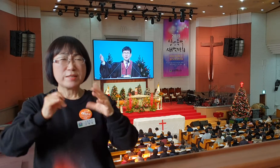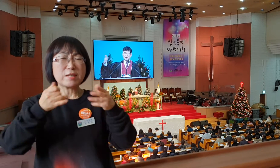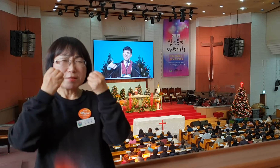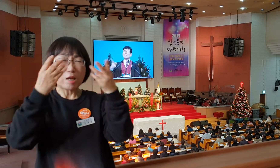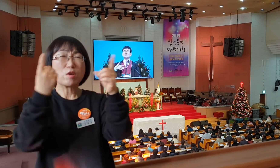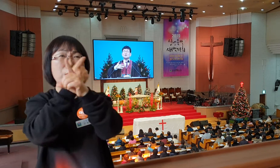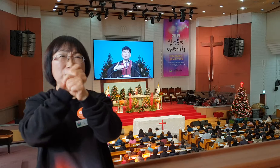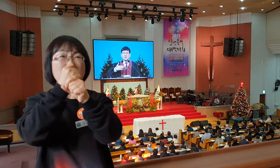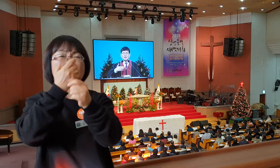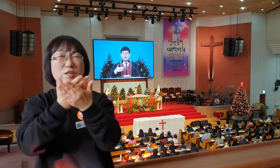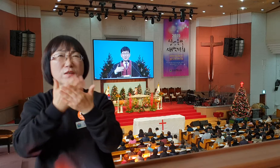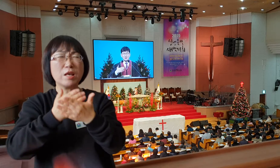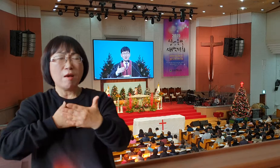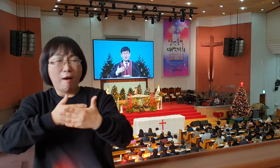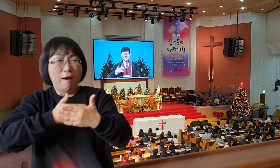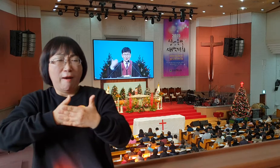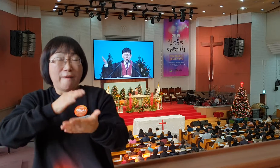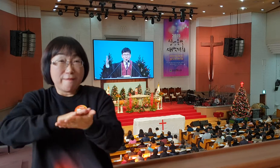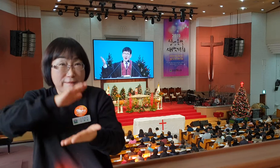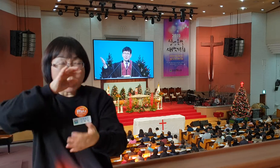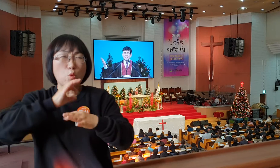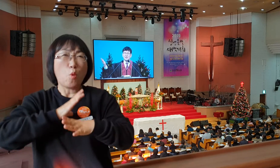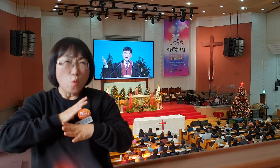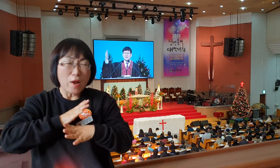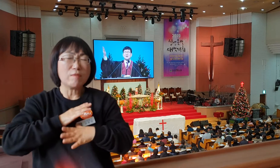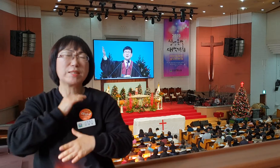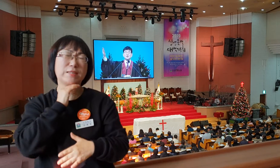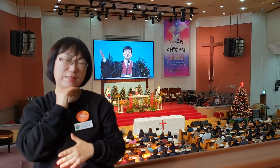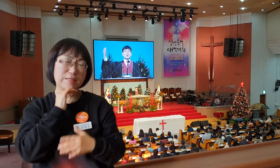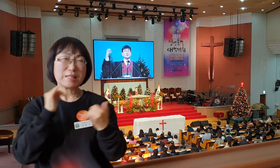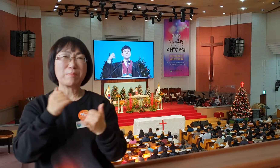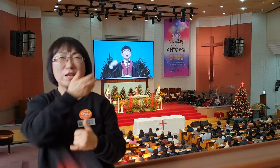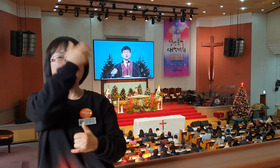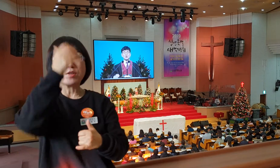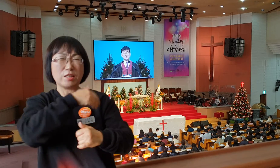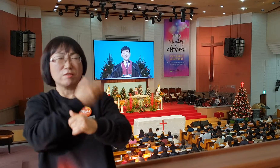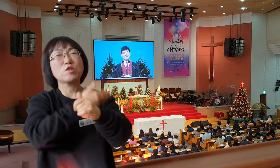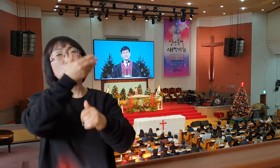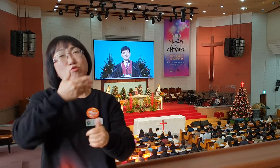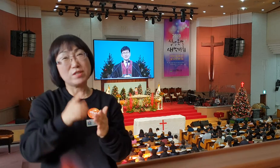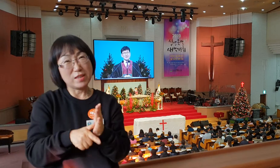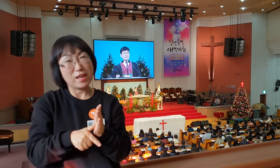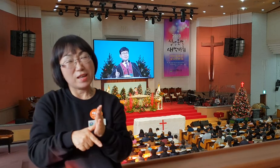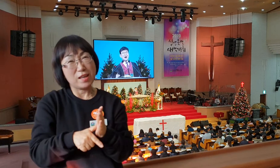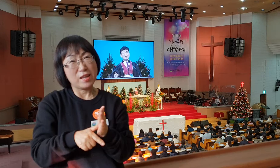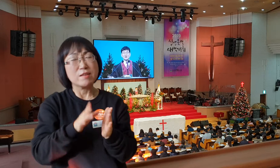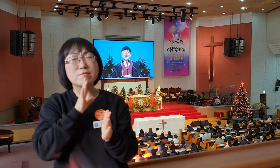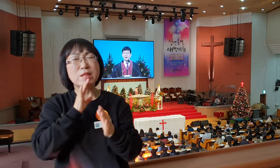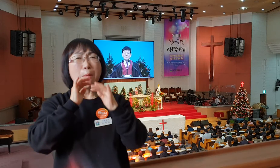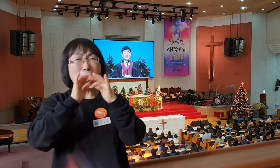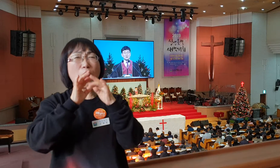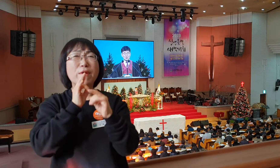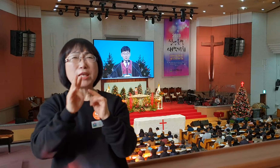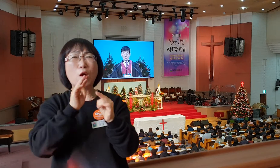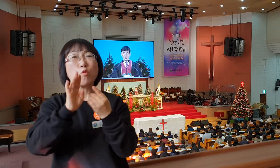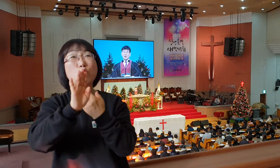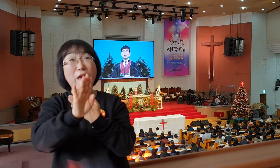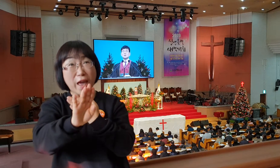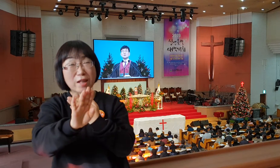만들기 위해서 가슴 뛰는 사람들 그 놀라움을 기대하는 사람에게 성령이 능력을 주실때 사실은 방언과 예언